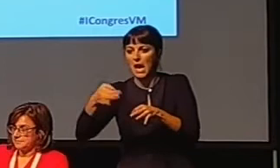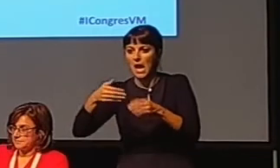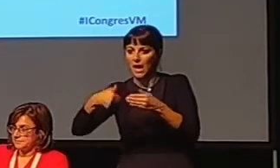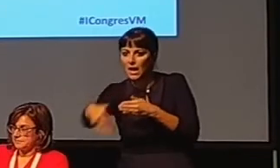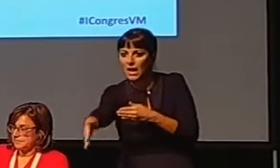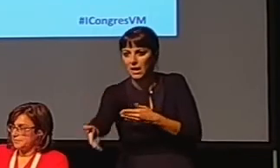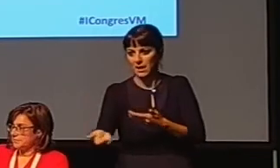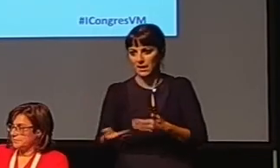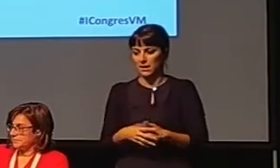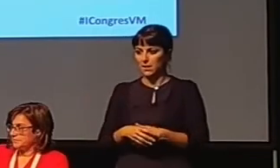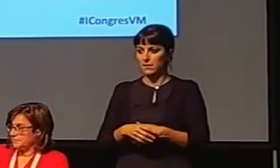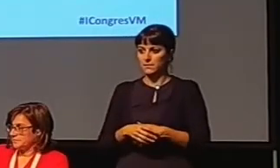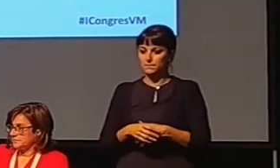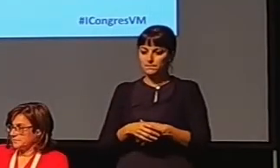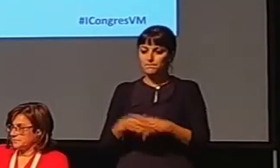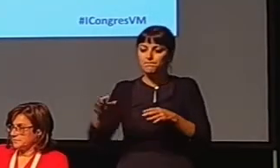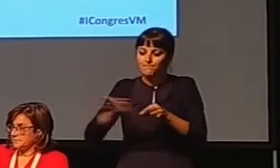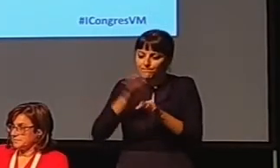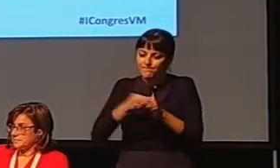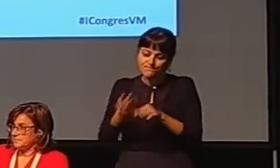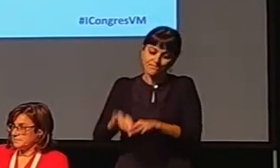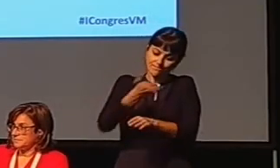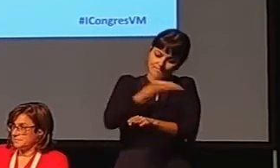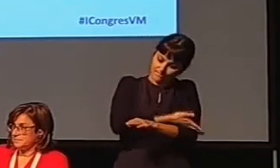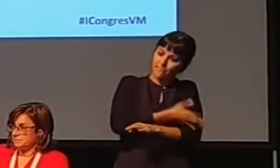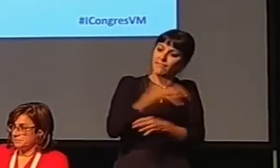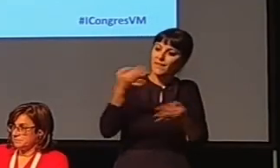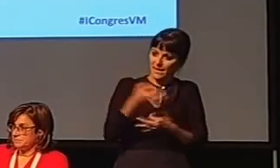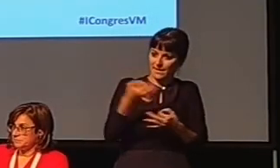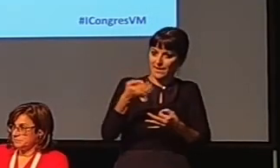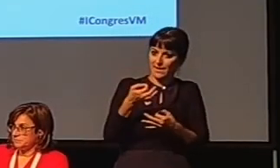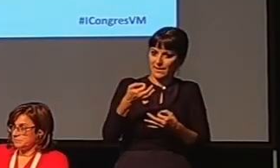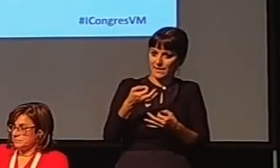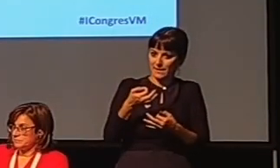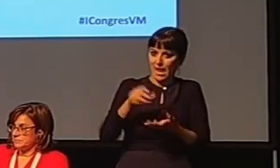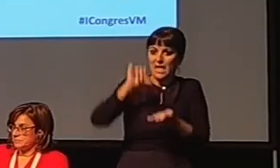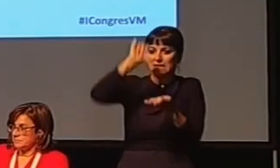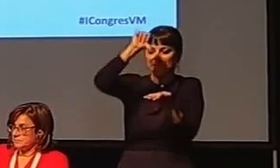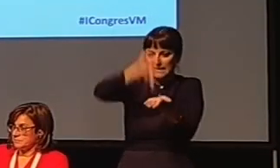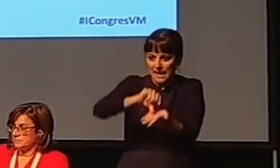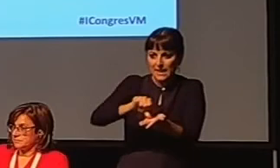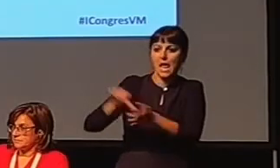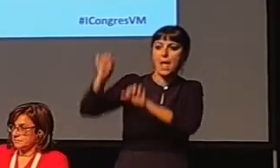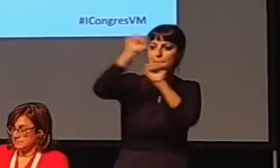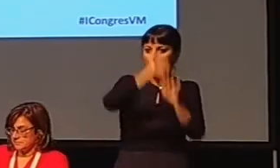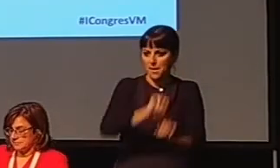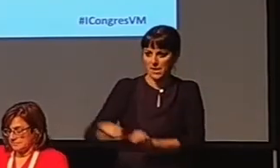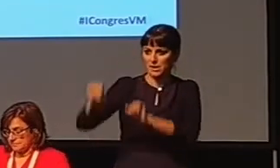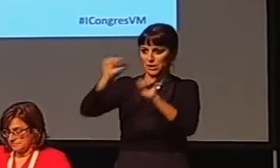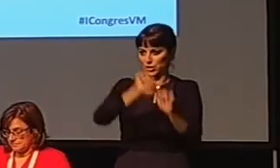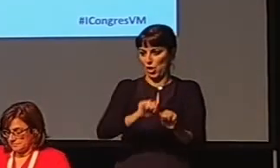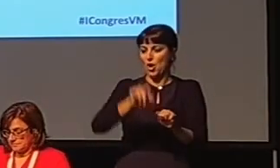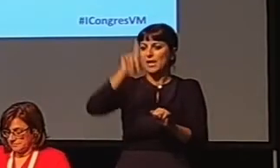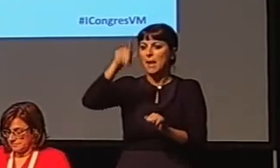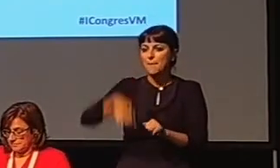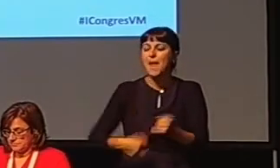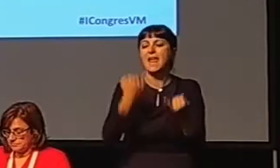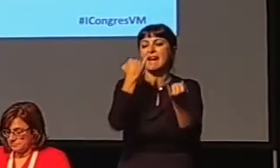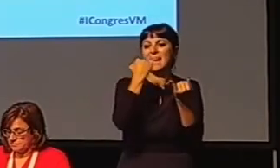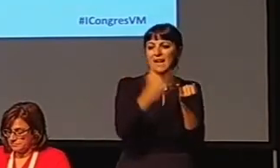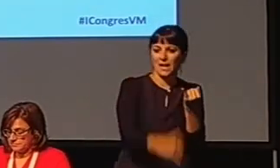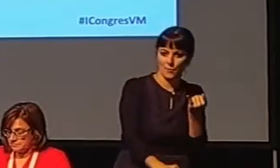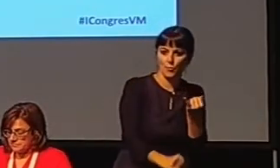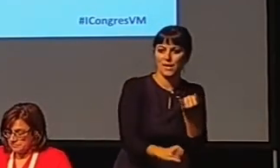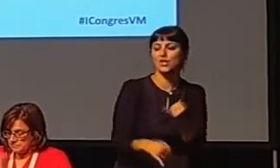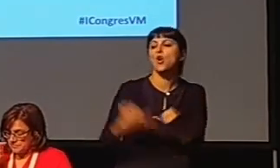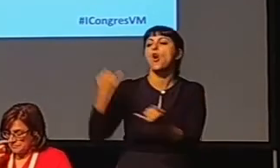Vale. ¿Qué significa hilvanar? Posar en el centre la prevenció i posar en el centre el tema de l'atenció i la reparació. Què significa la